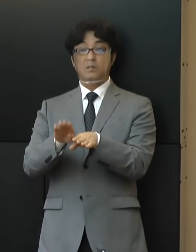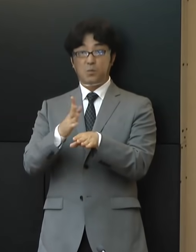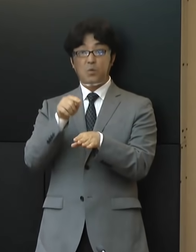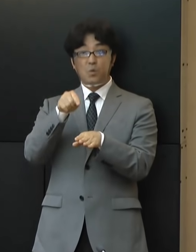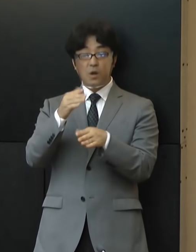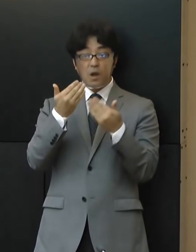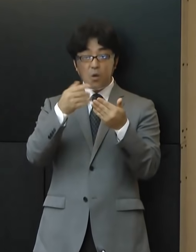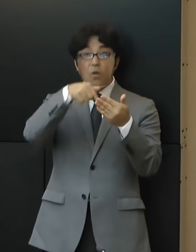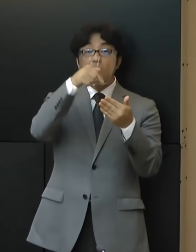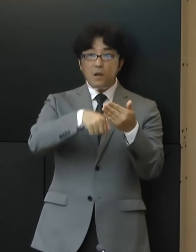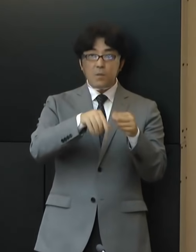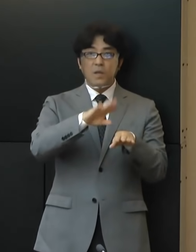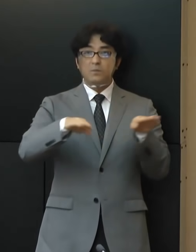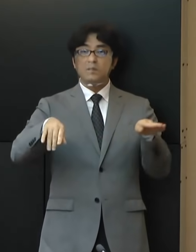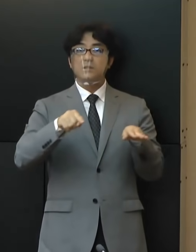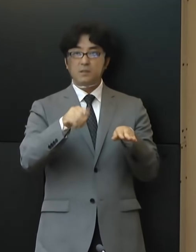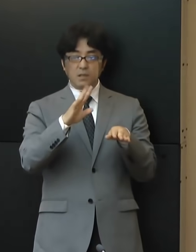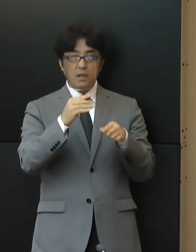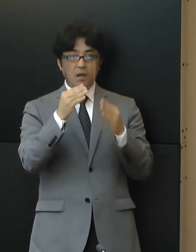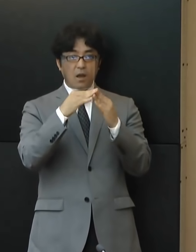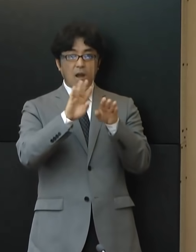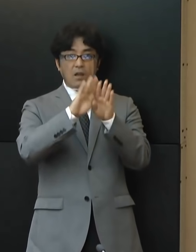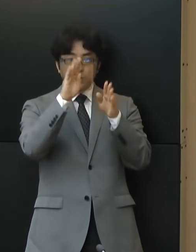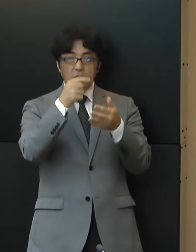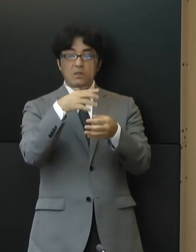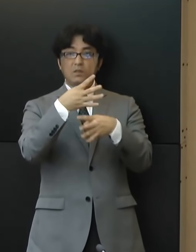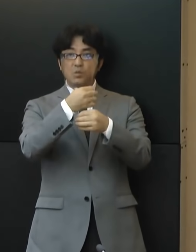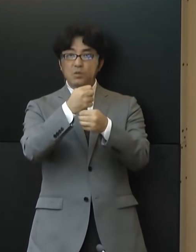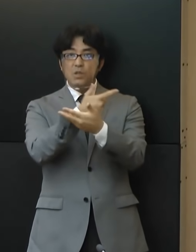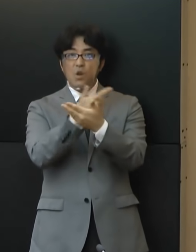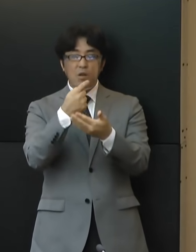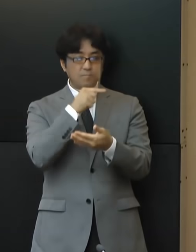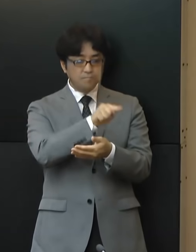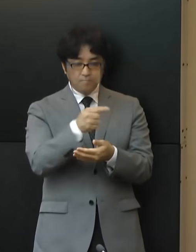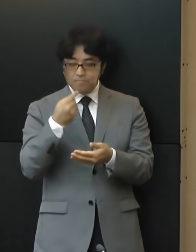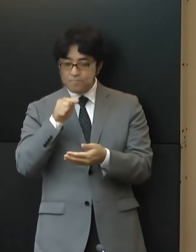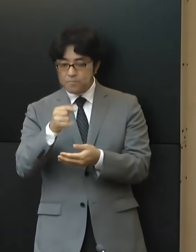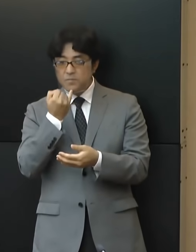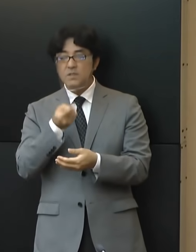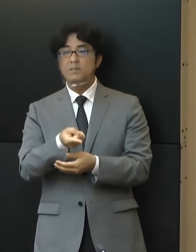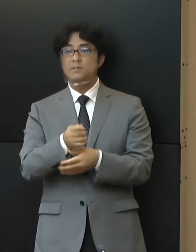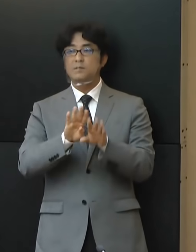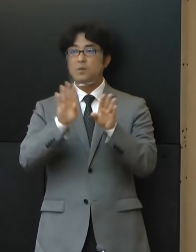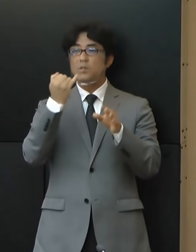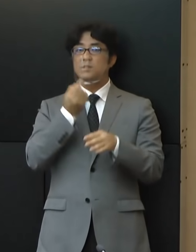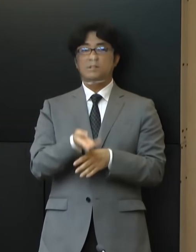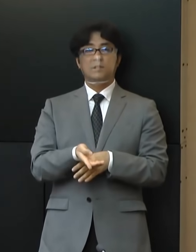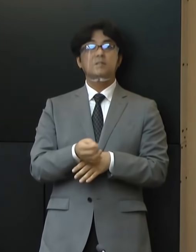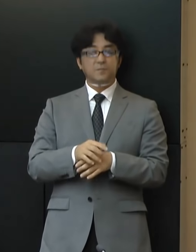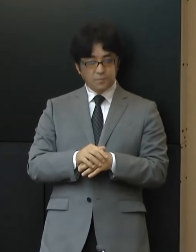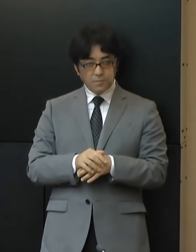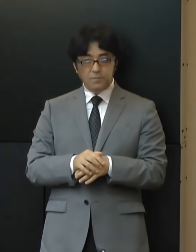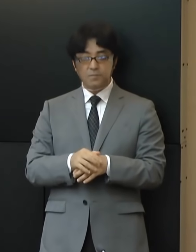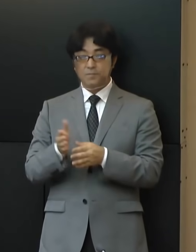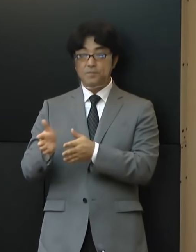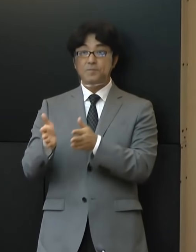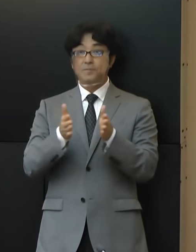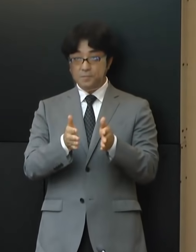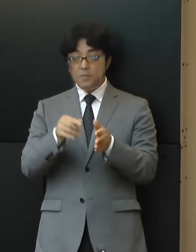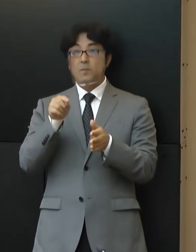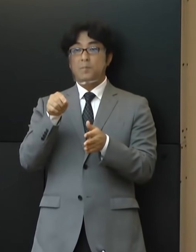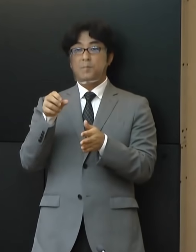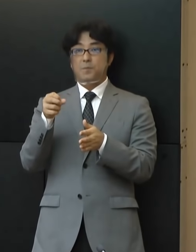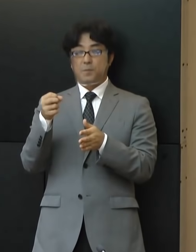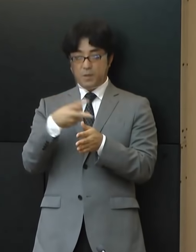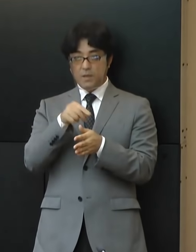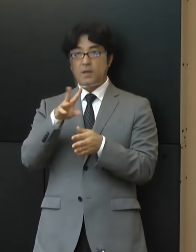数授業が始まる、を行うことが可能だと考えます。でイベントなども、10人以上にならないように注意していただき